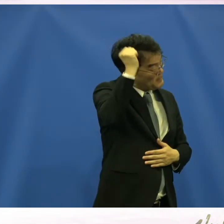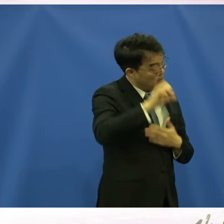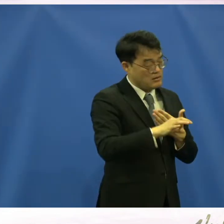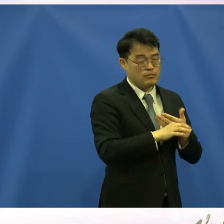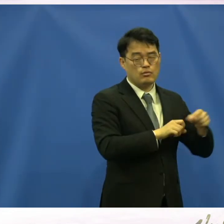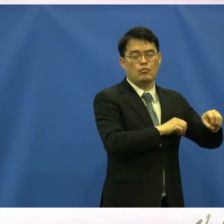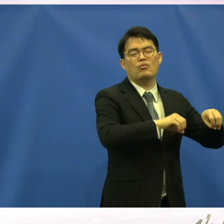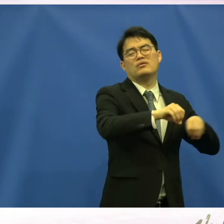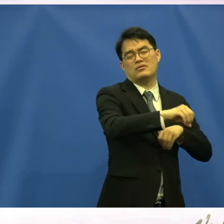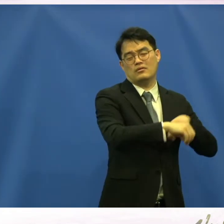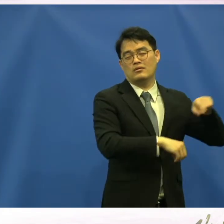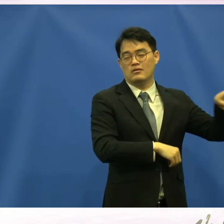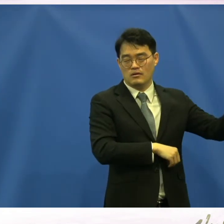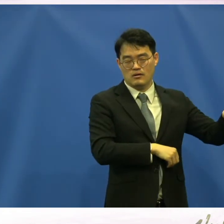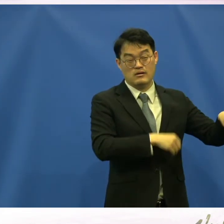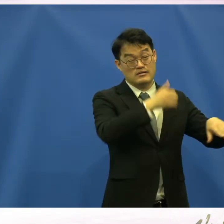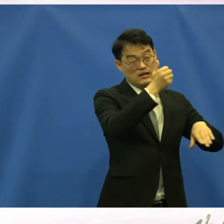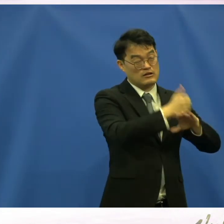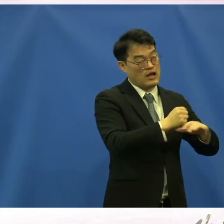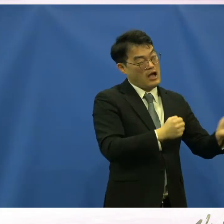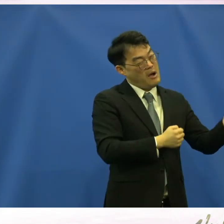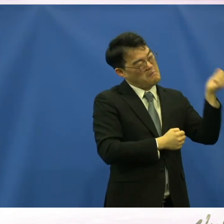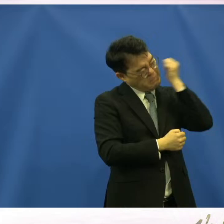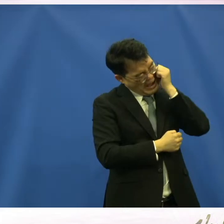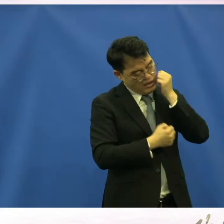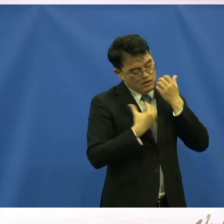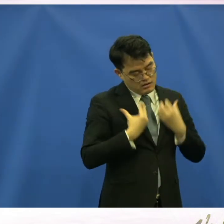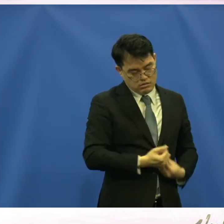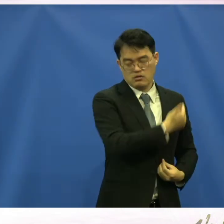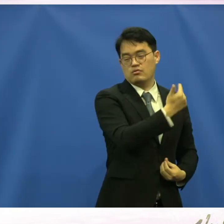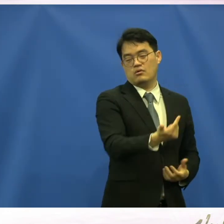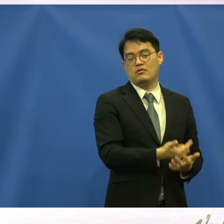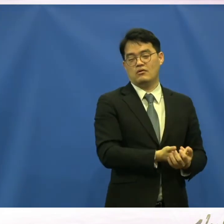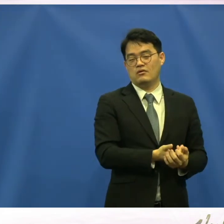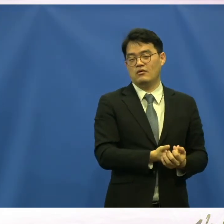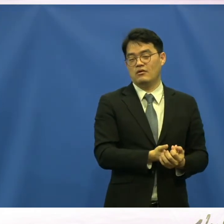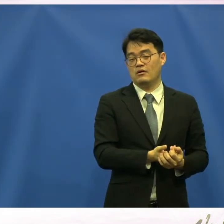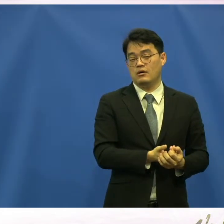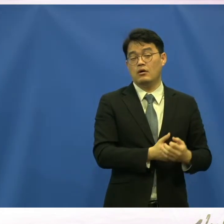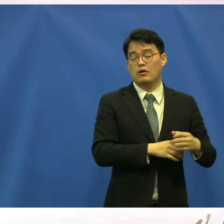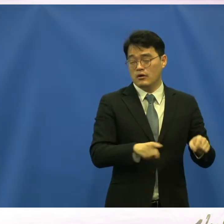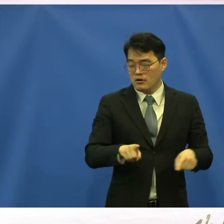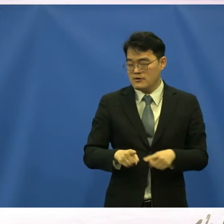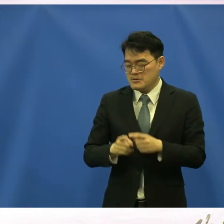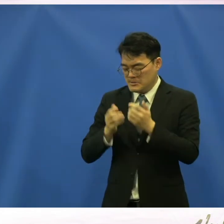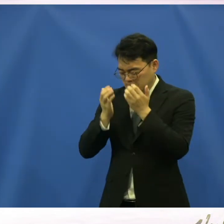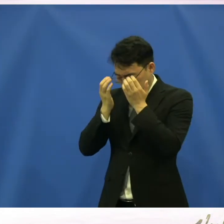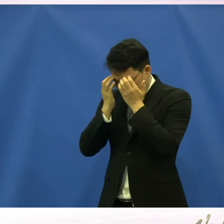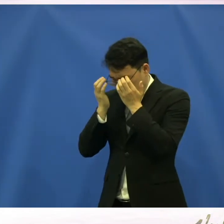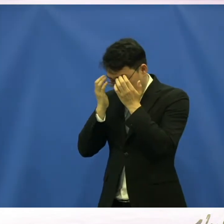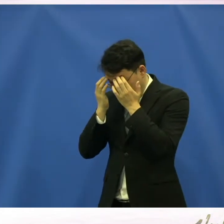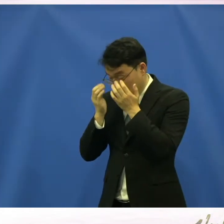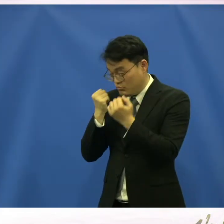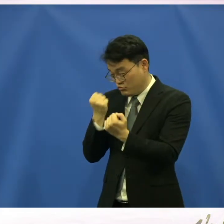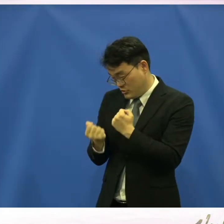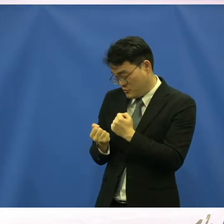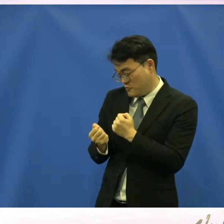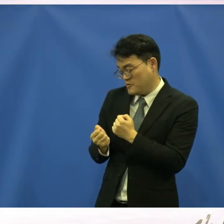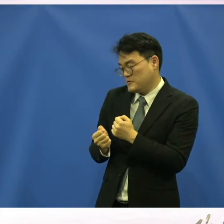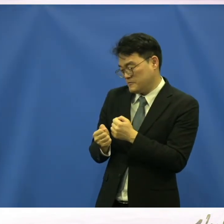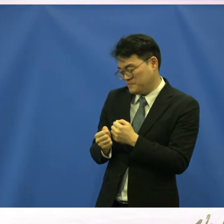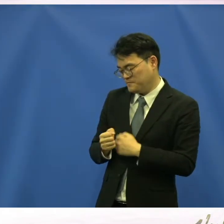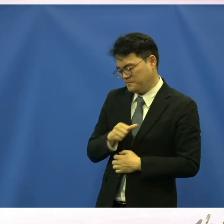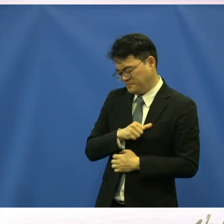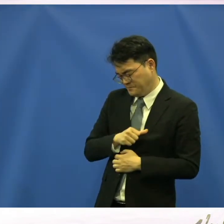내가 마음먹은 대로 내가 하고 싶은 대로 다 할 수 있는 환경이 되면 어떻게 될까요? 사람들은 그런 삶을 꿈꾸죠. 왜